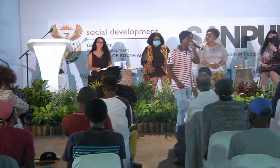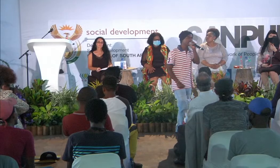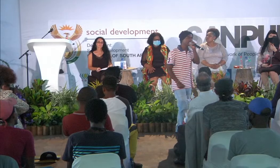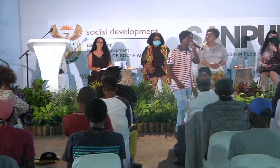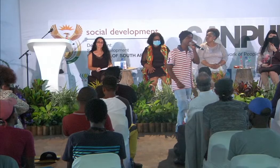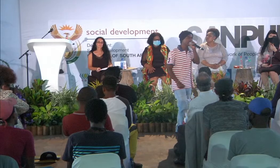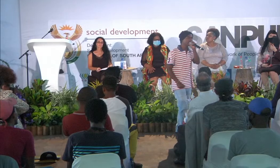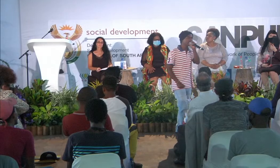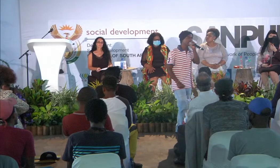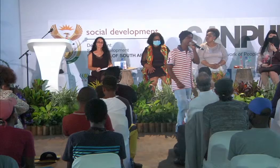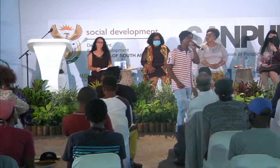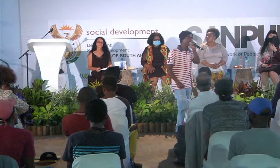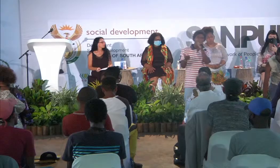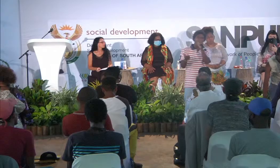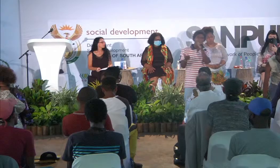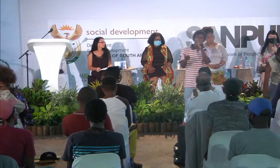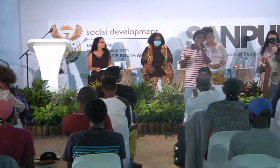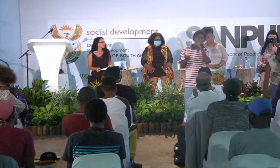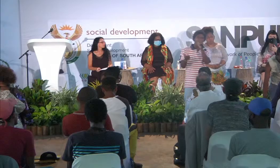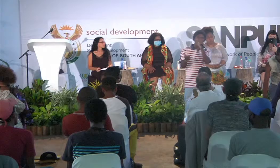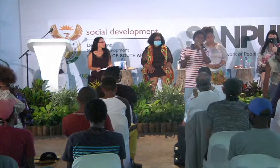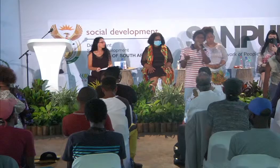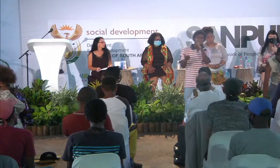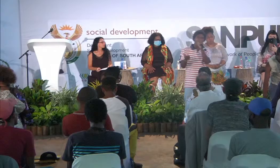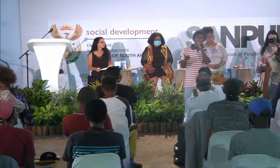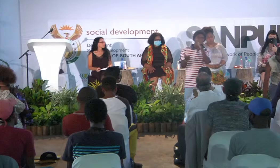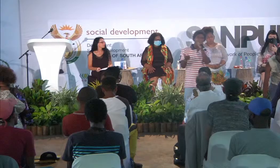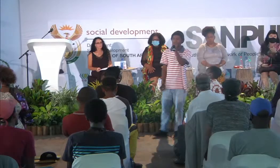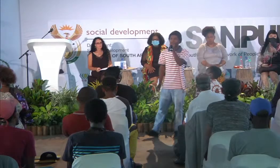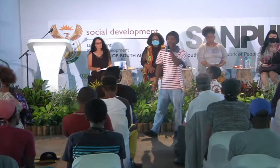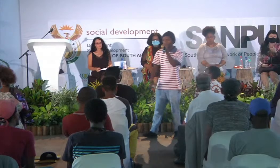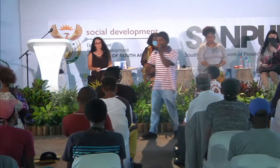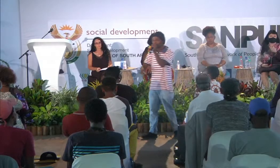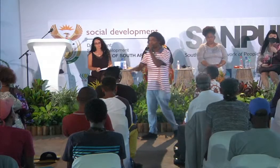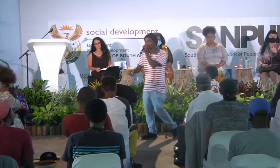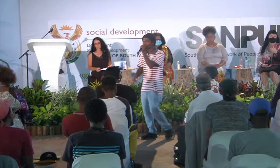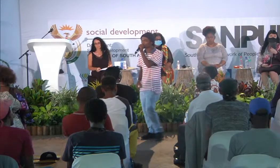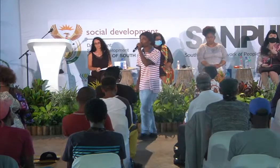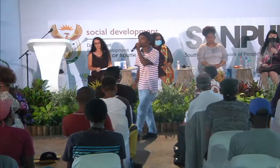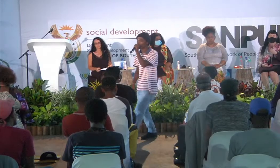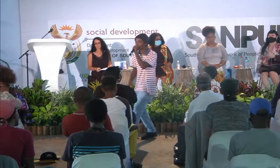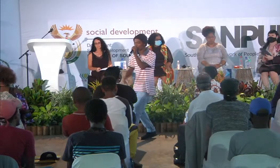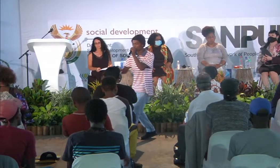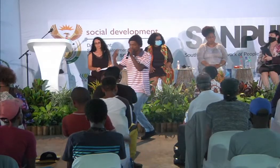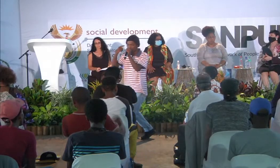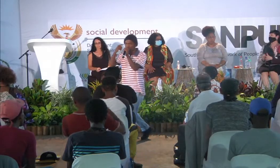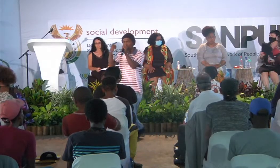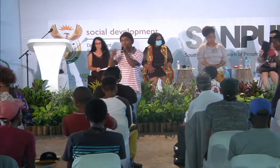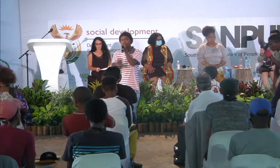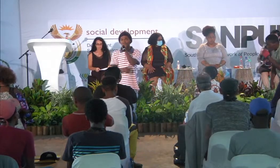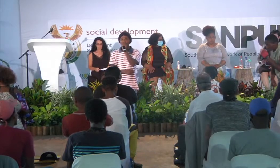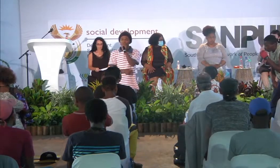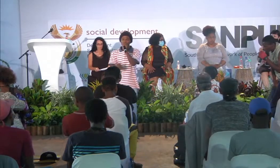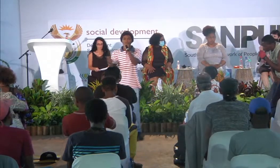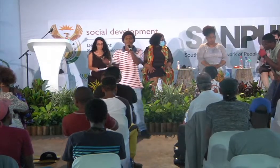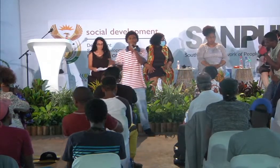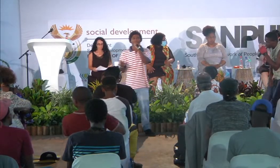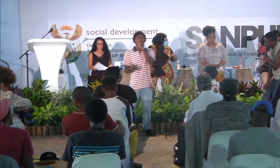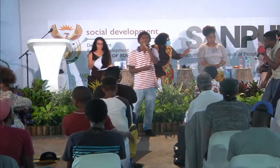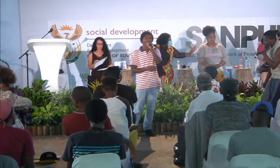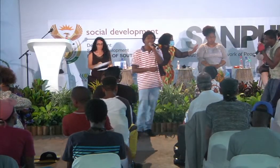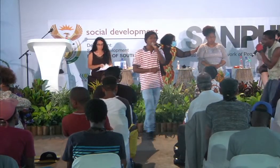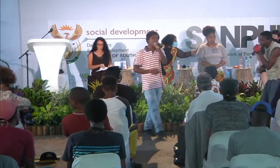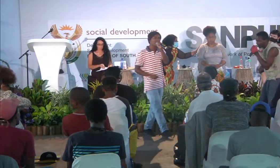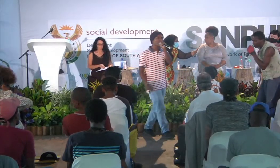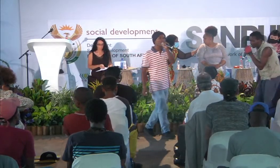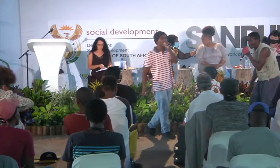nakuma drugs afikile noma ungangibuka unyanya kodwa ivari kumele iphumile bheka nabantu ozwana nabo khona ohlele ekobile ngobile genge